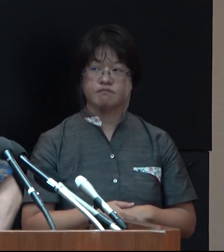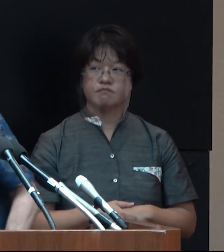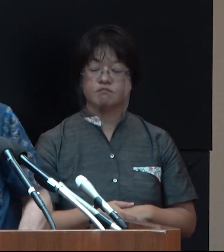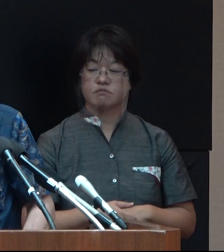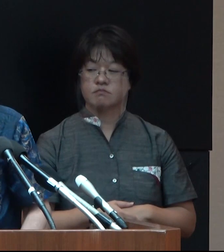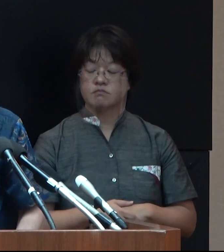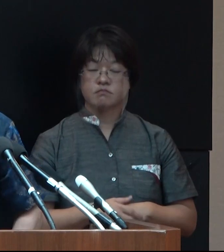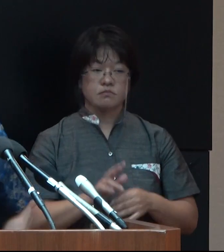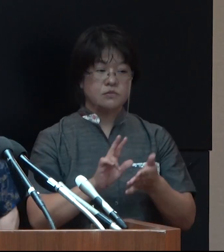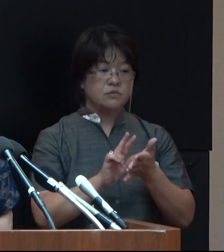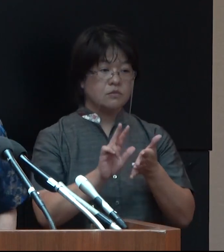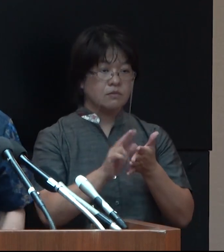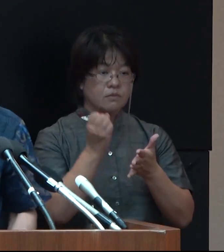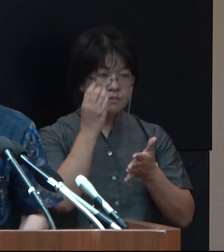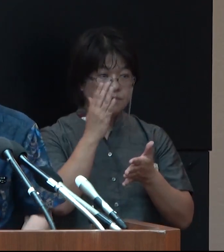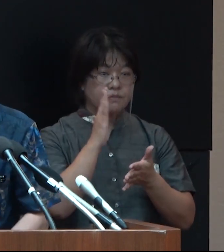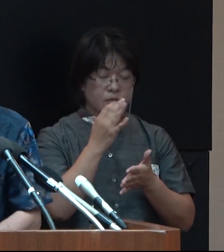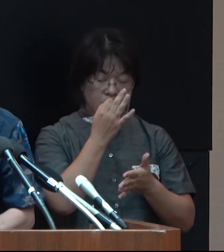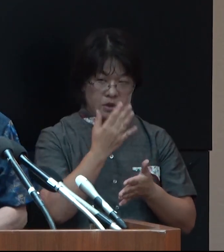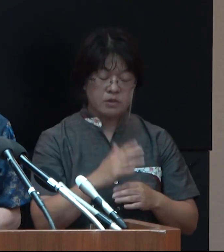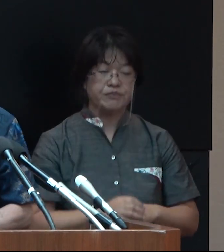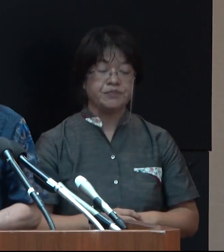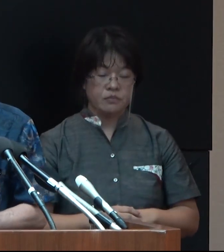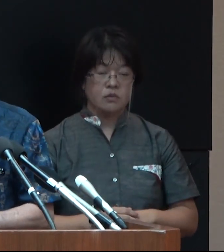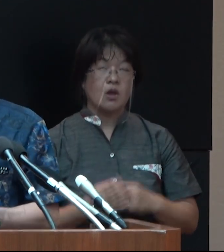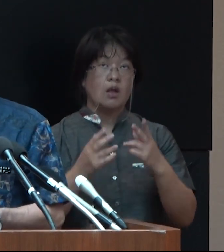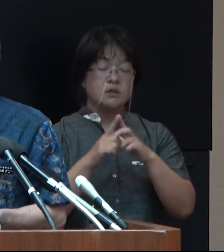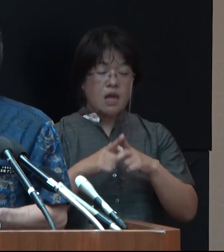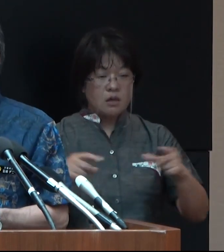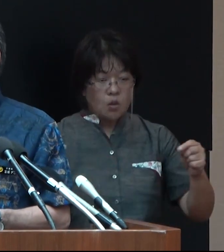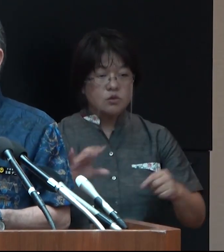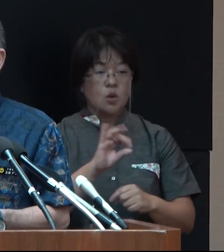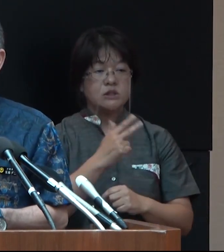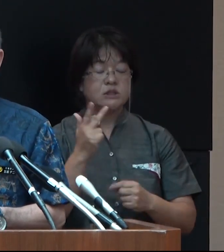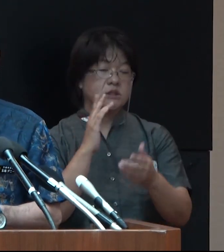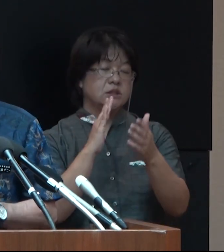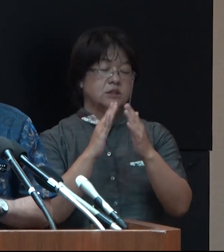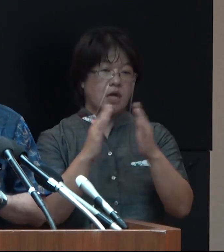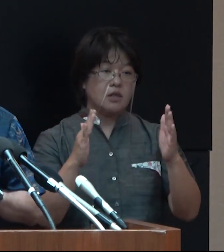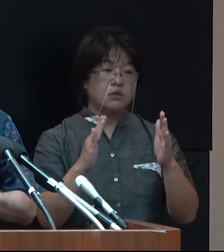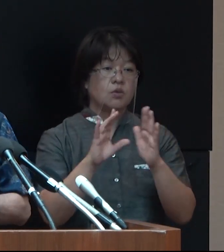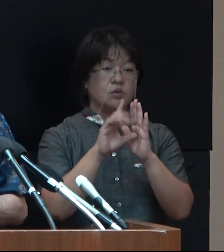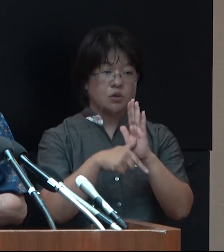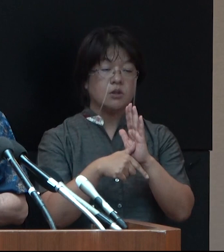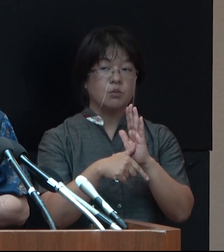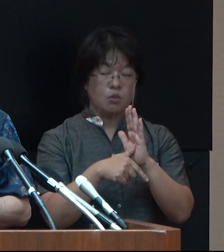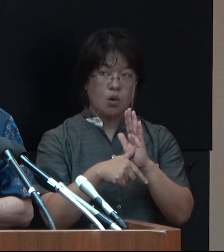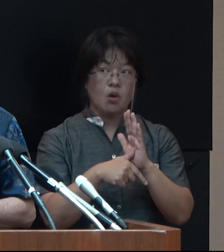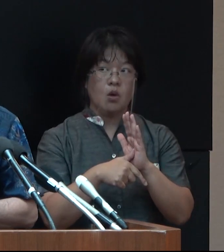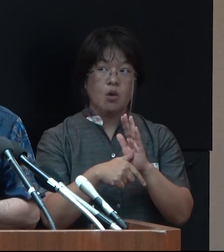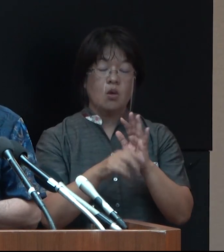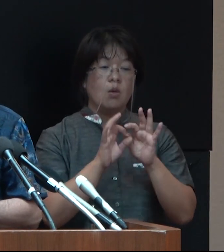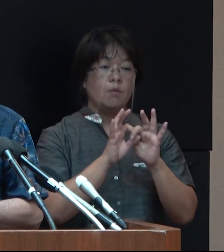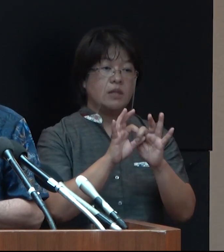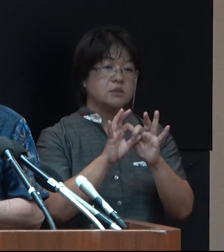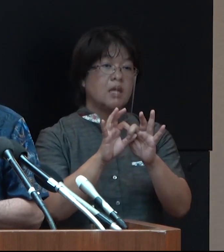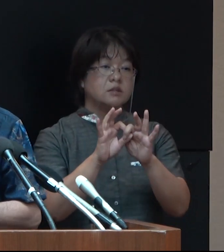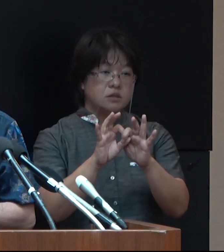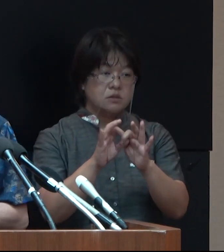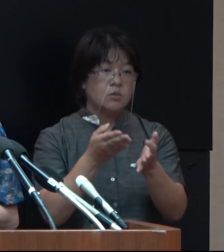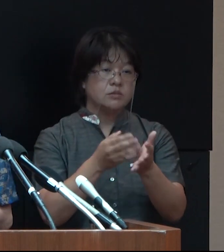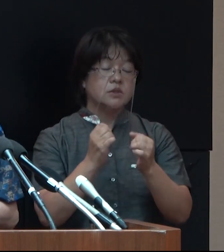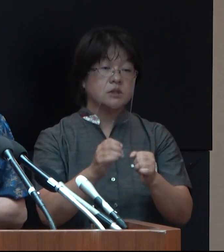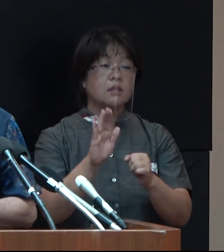すいませんちょっと資料忘れましたけど、全国知事会でも今日メッセージを発出しております